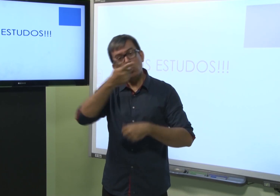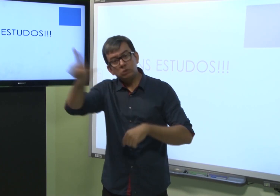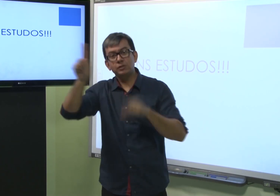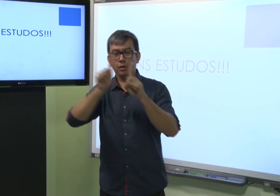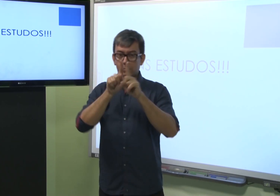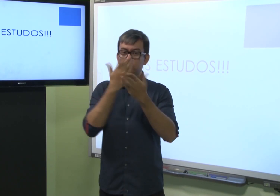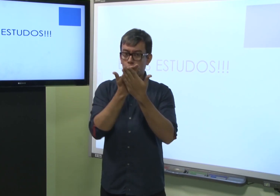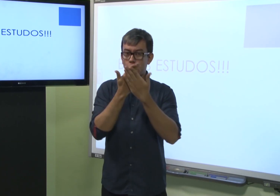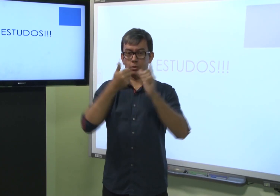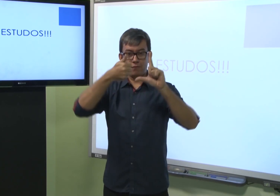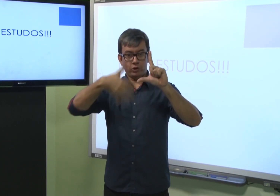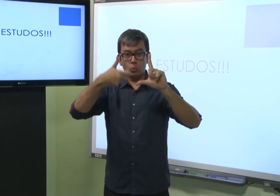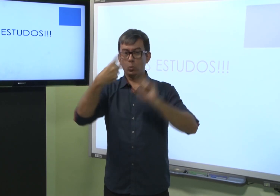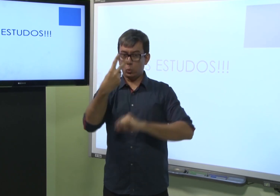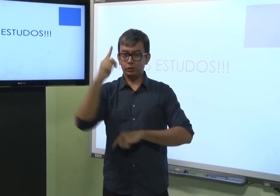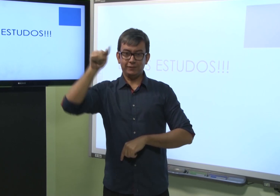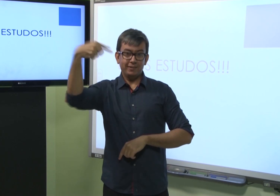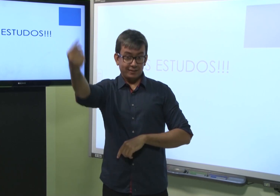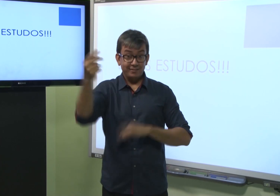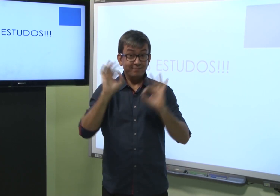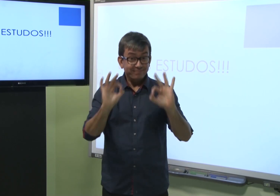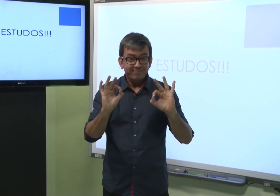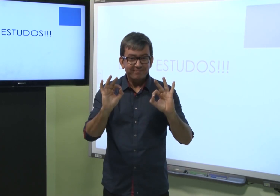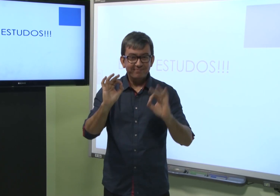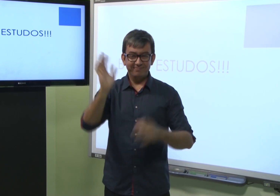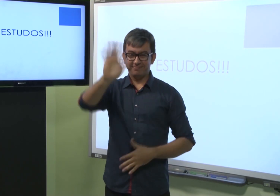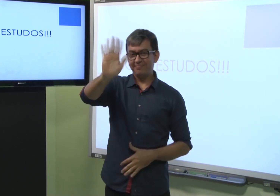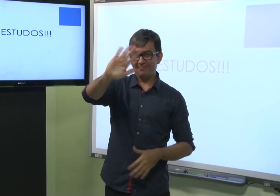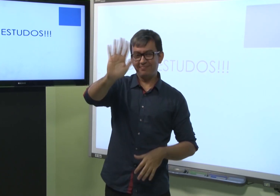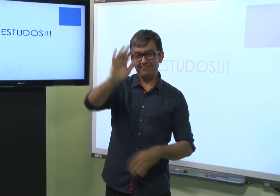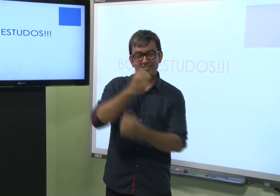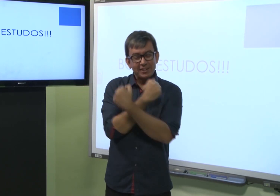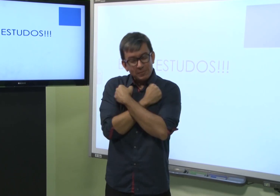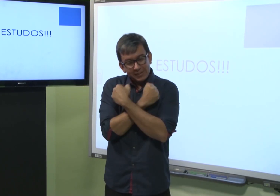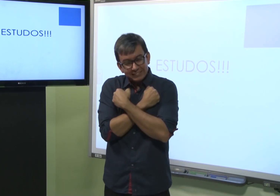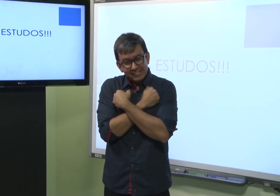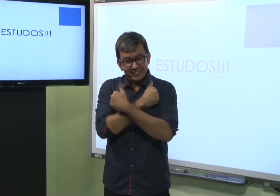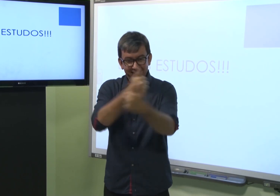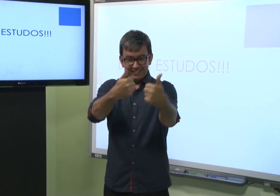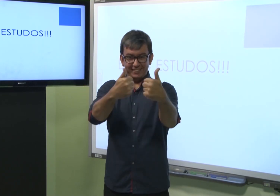torcendo por vocês. Até a próxima aula. Tchau. Um abraço.